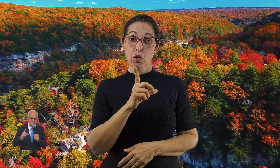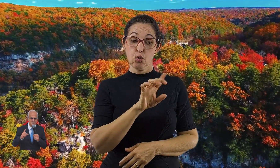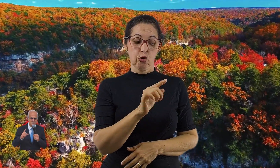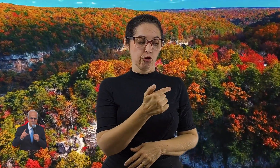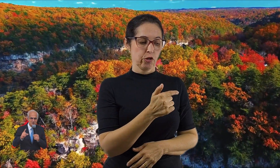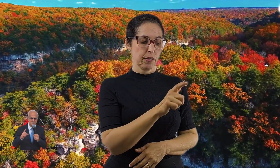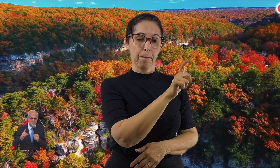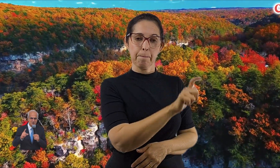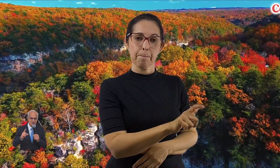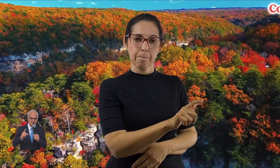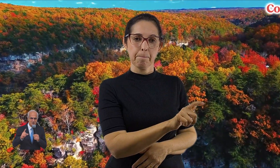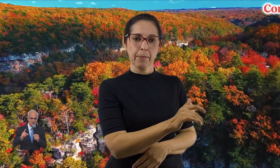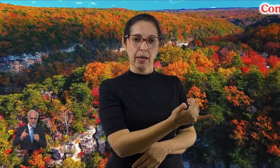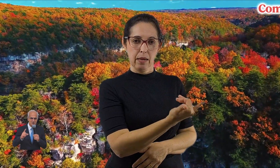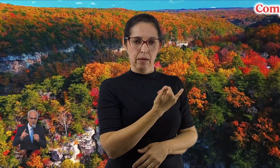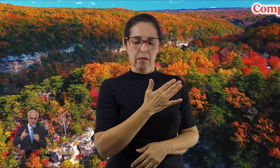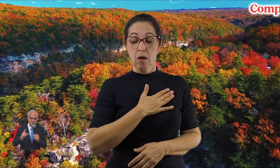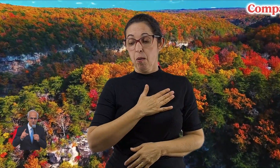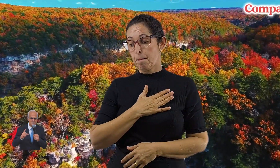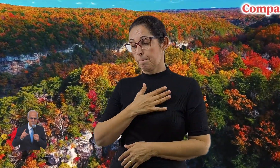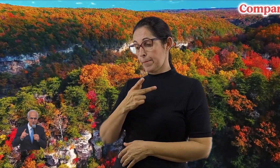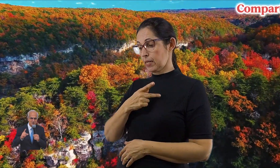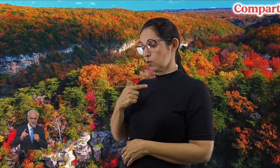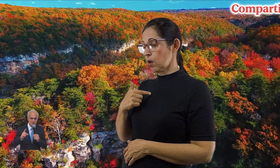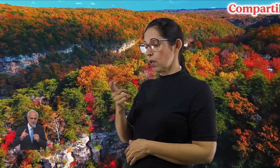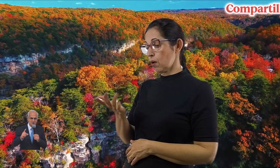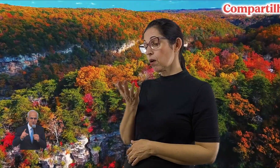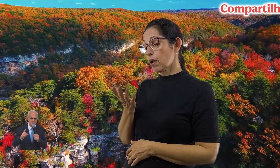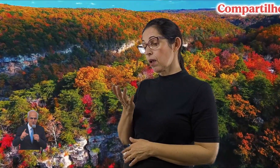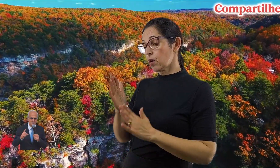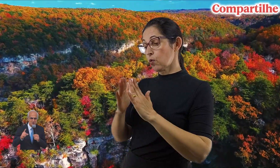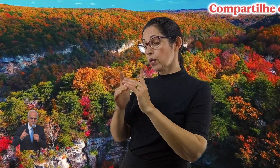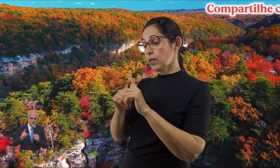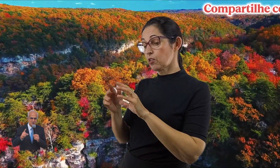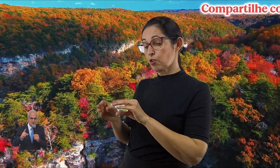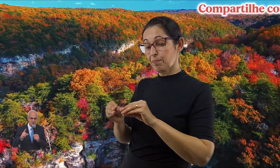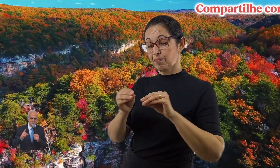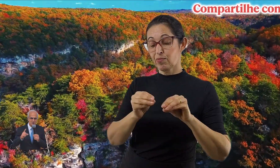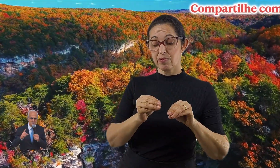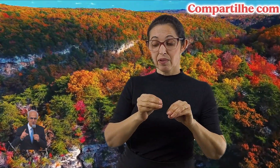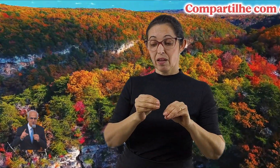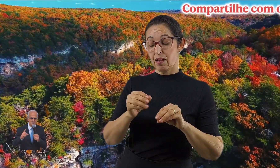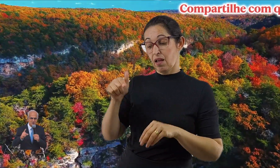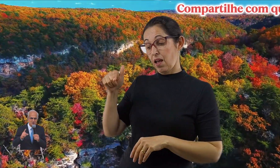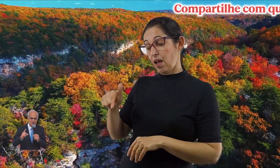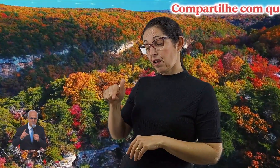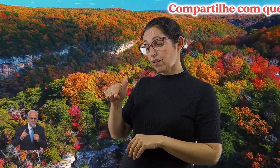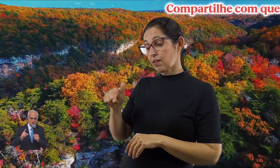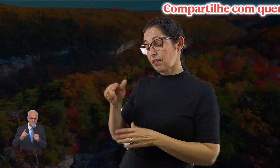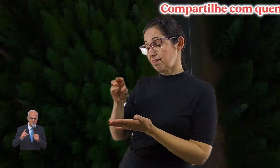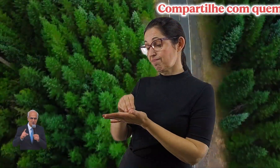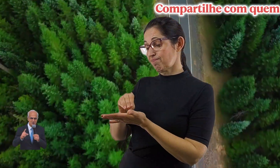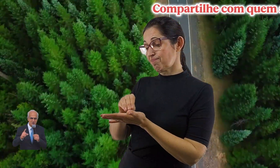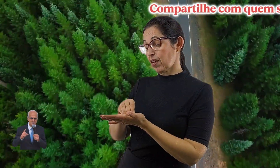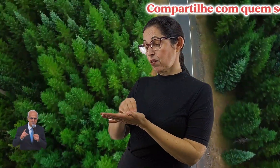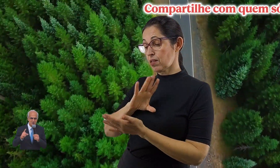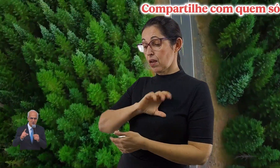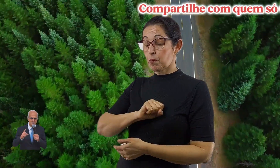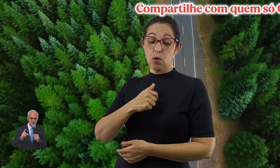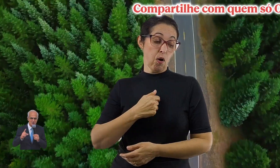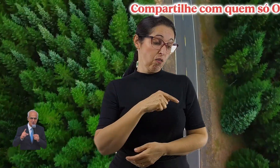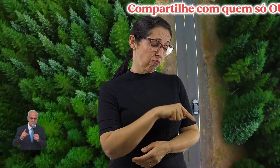assim, pastor, eu quero mudar de igreja. Mas você quer mudar de igreja por quê? Porque falta amor aqui nessa igreja, pastor. Eu disse, então minha irmã, não